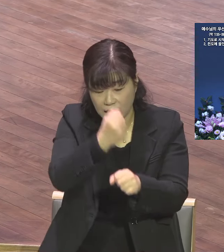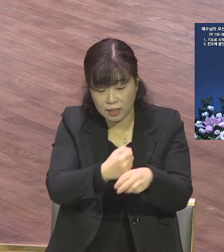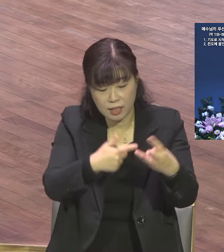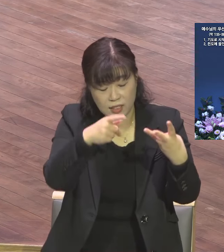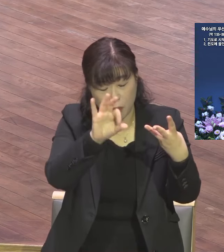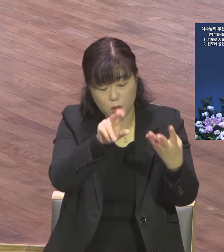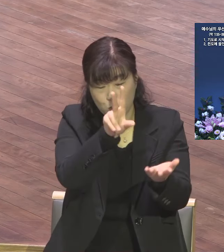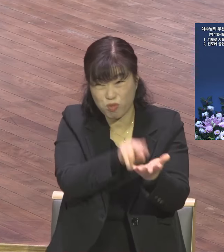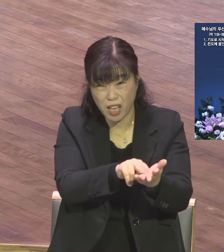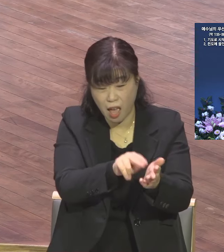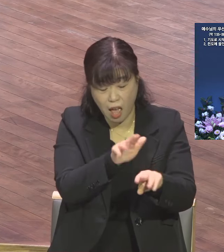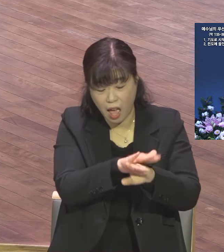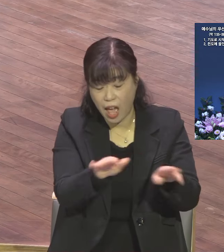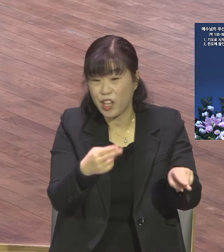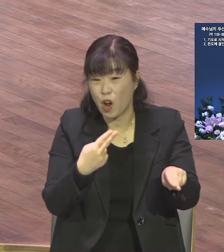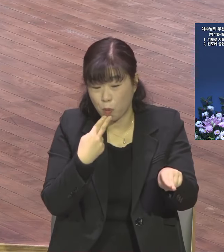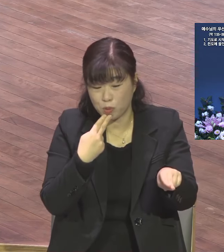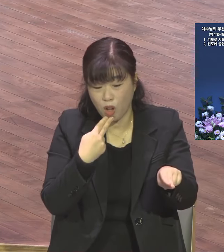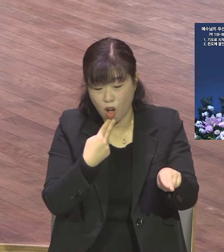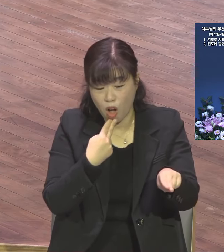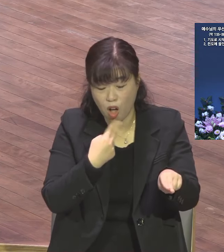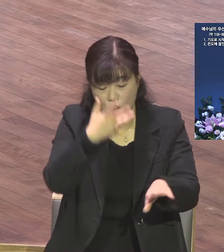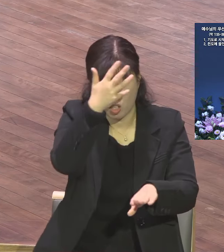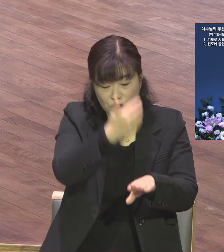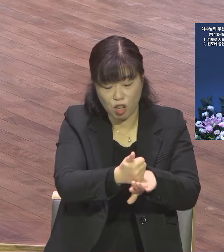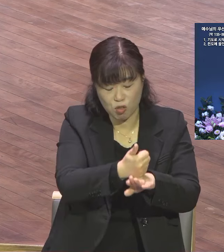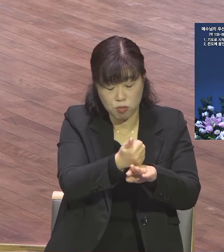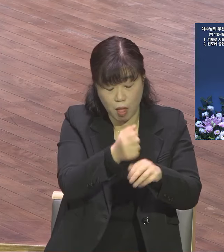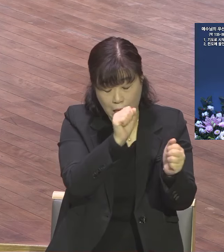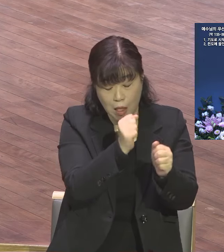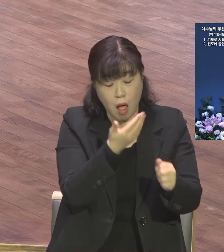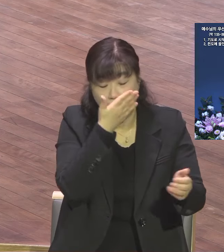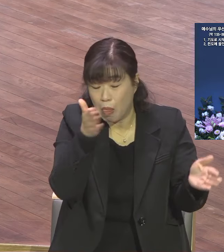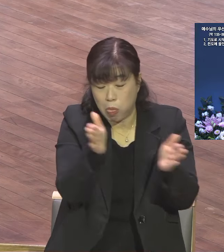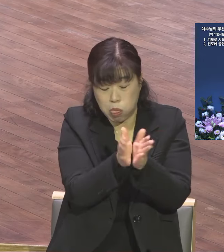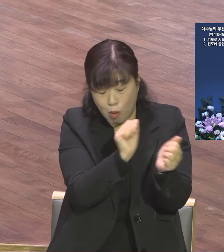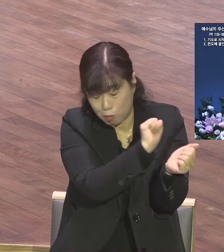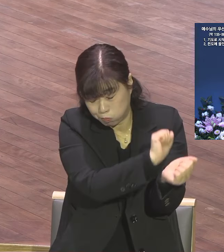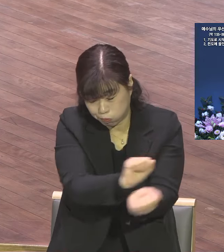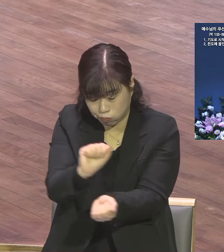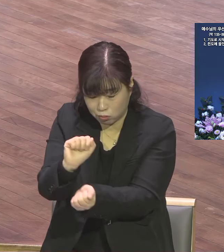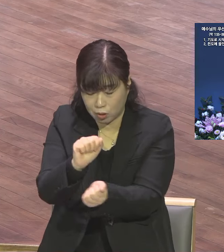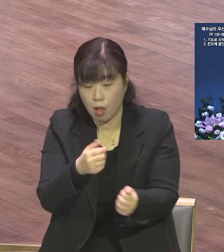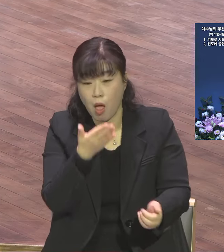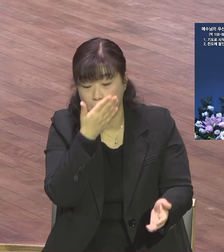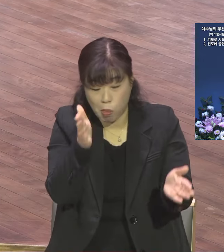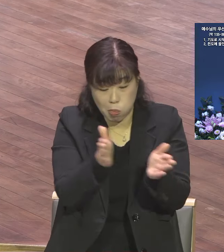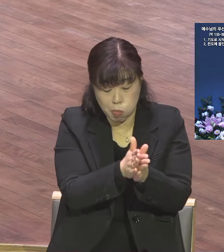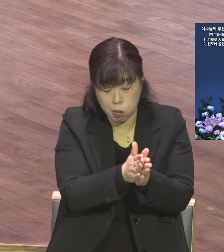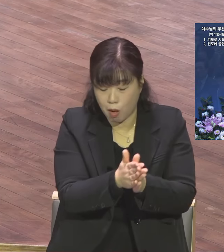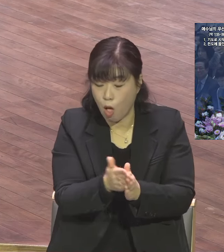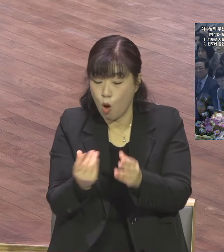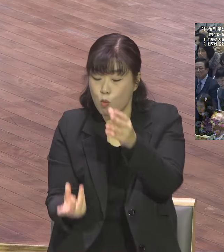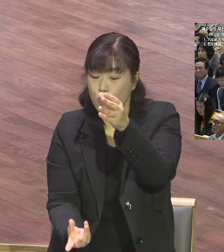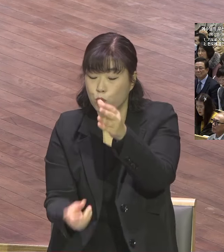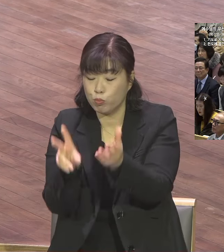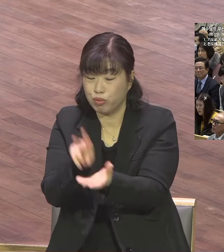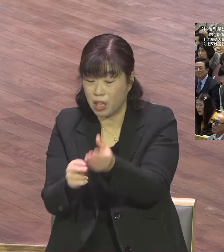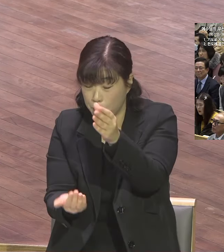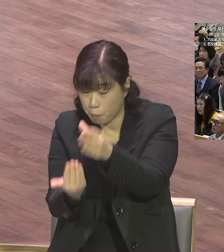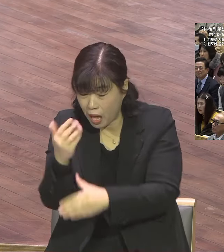반복되는 이 모든 가난과 질병과 실패와 끊임없는 고통들 계속되기 때문에 근본 문제를 해결해 주시겠다는